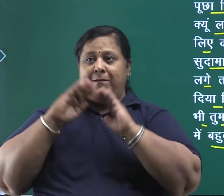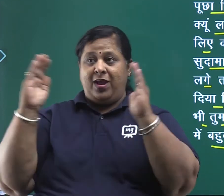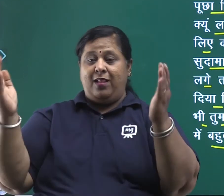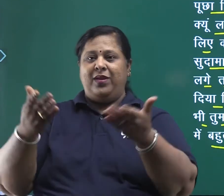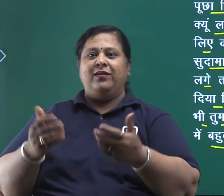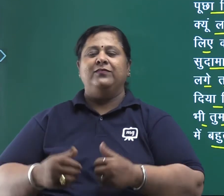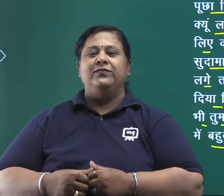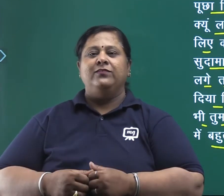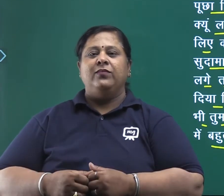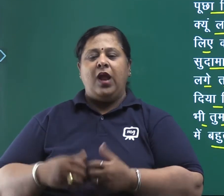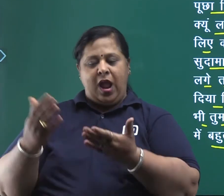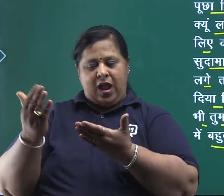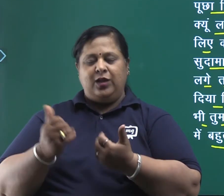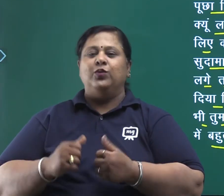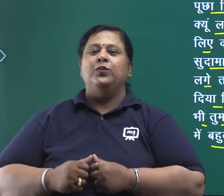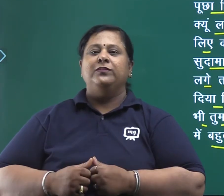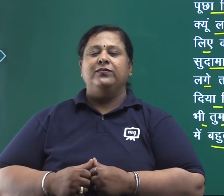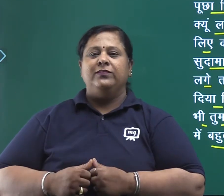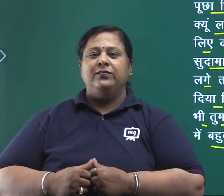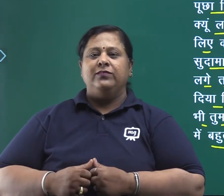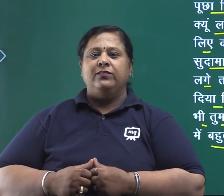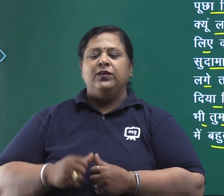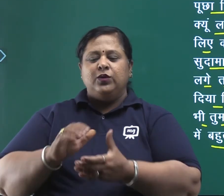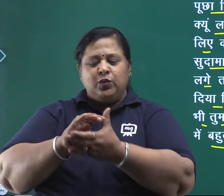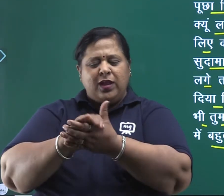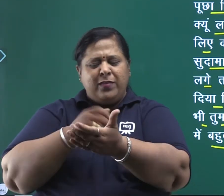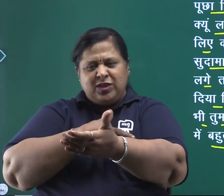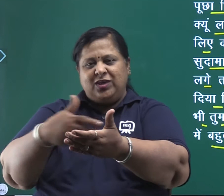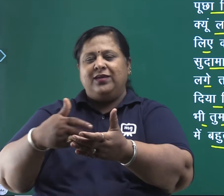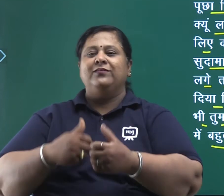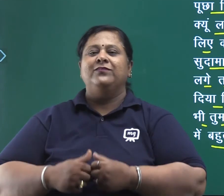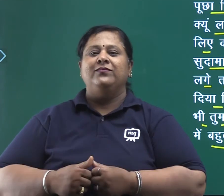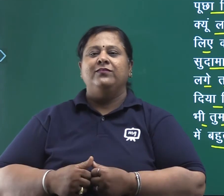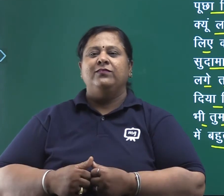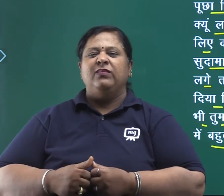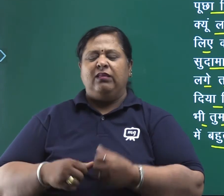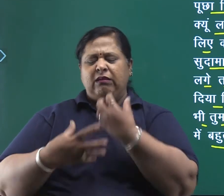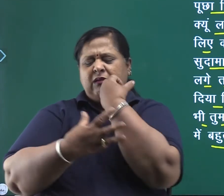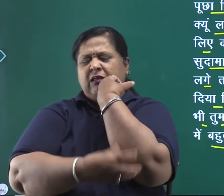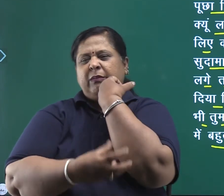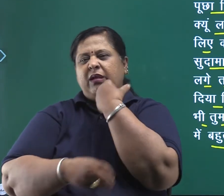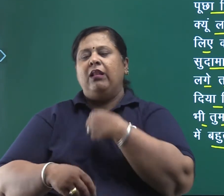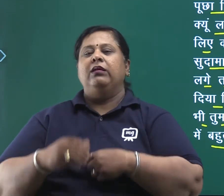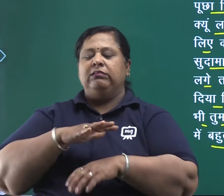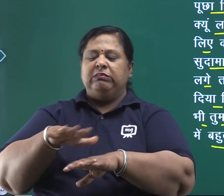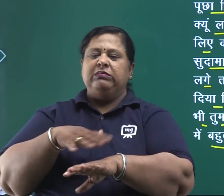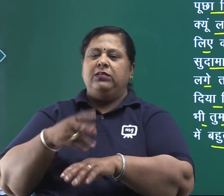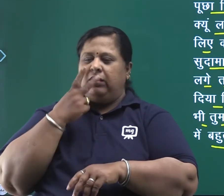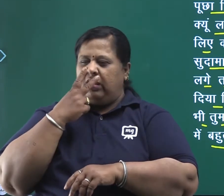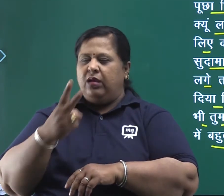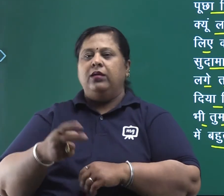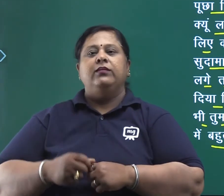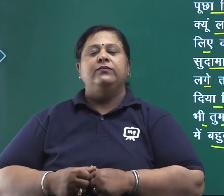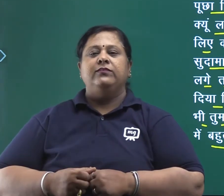में आए तो सुदामा जी की गरीबी हालत